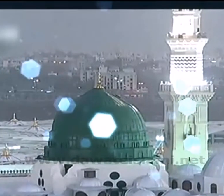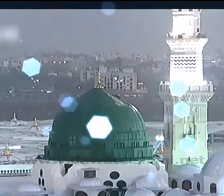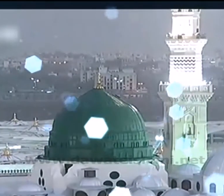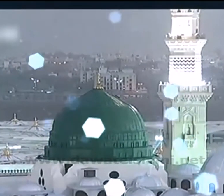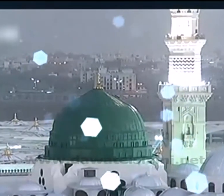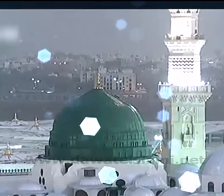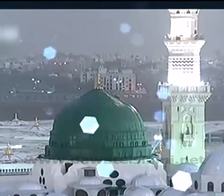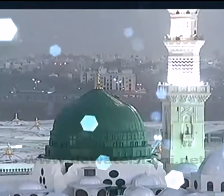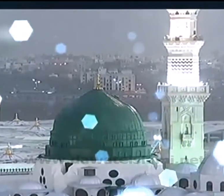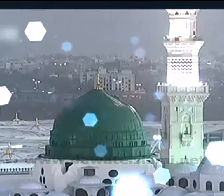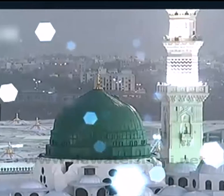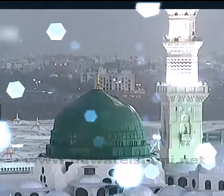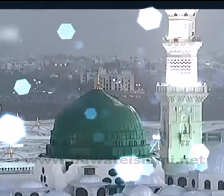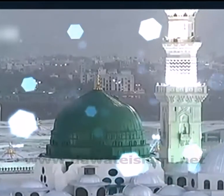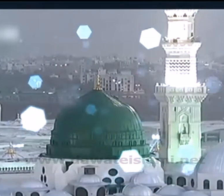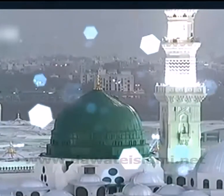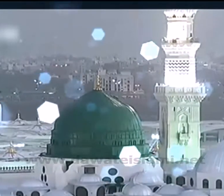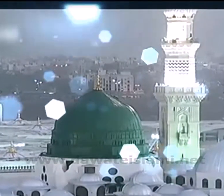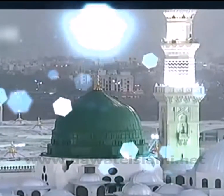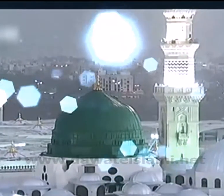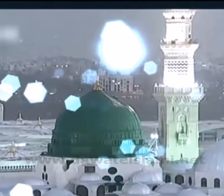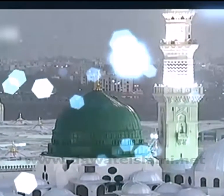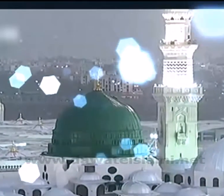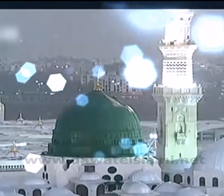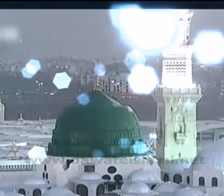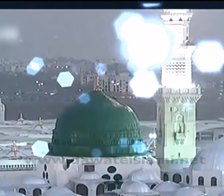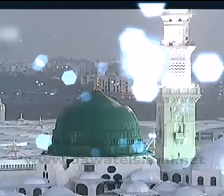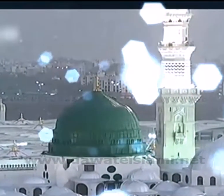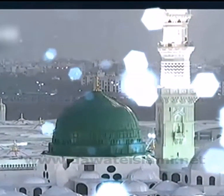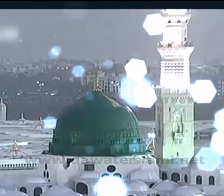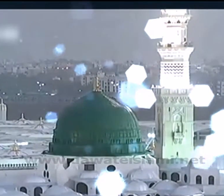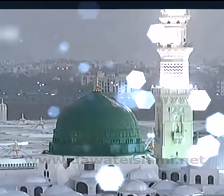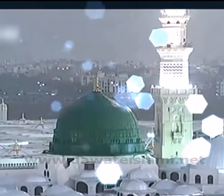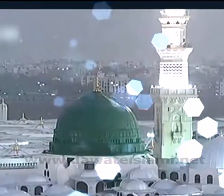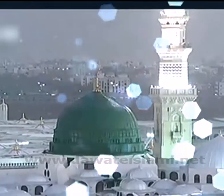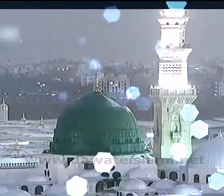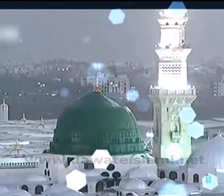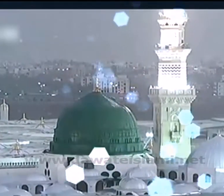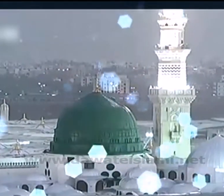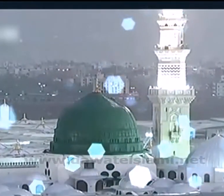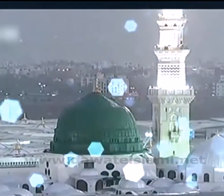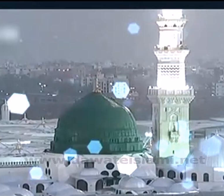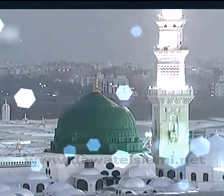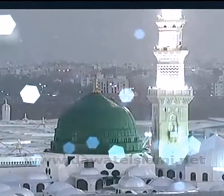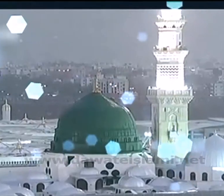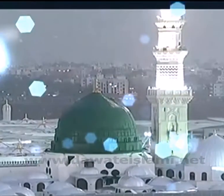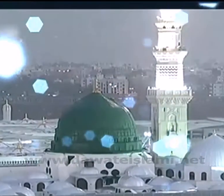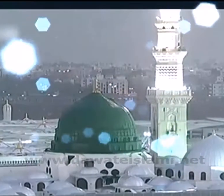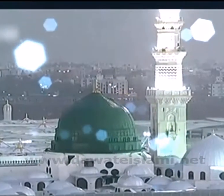وبارک علیہ سیدنا ومولانا محمد نبی جل امی جل حبیب العالی القدر العظیم الجا وعلا آلی